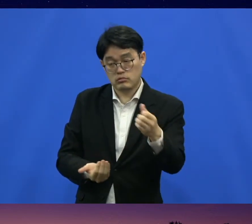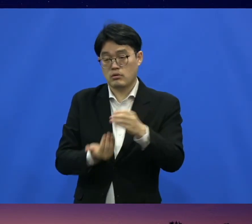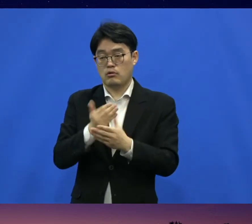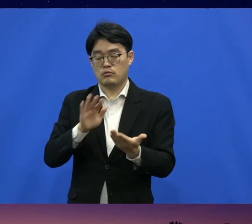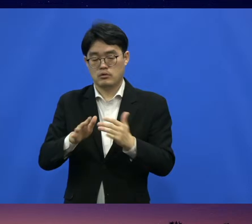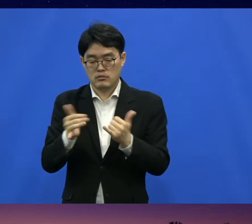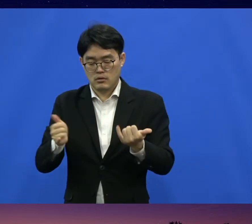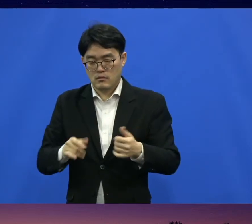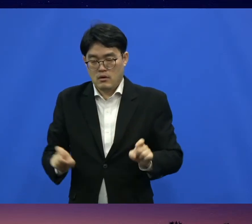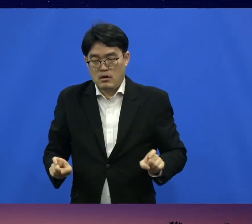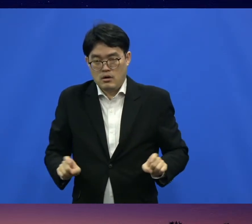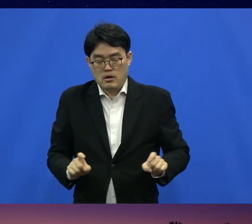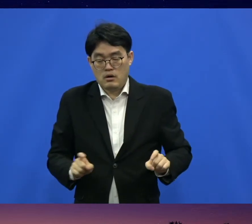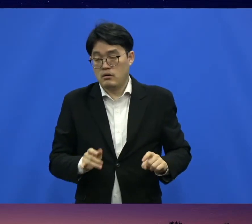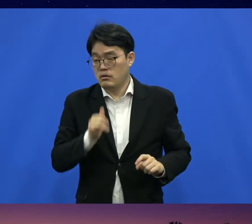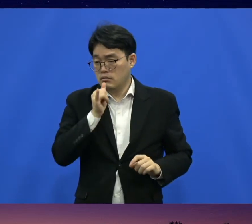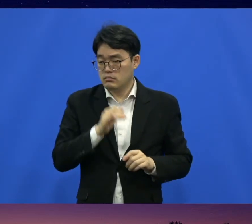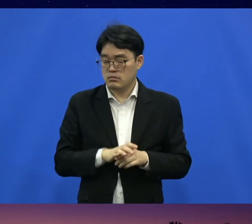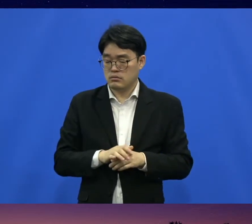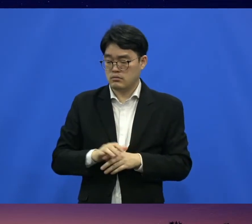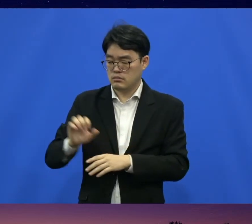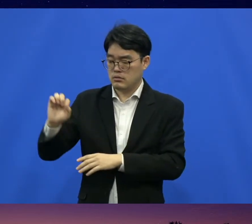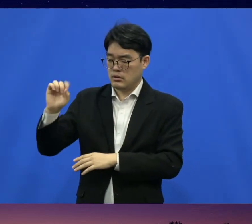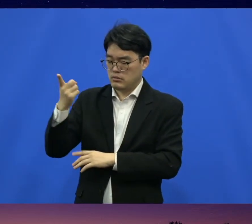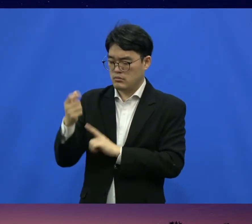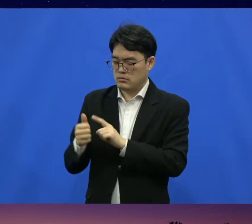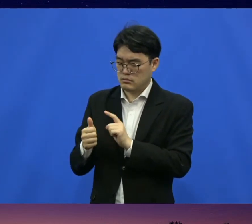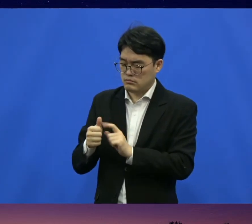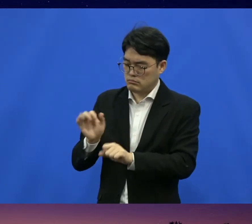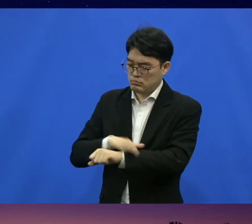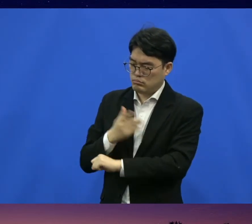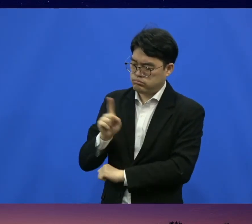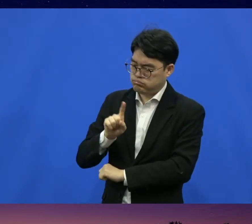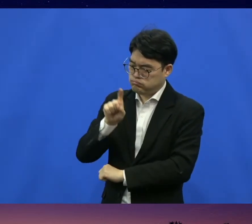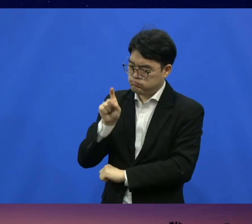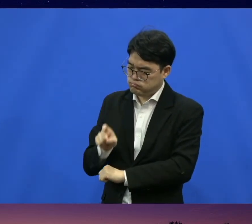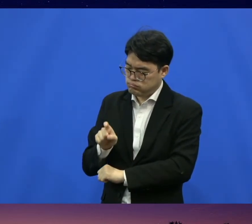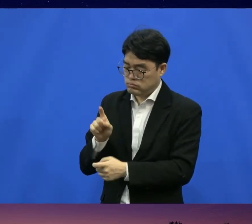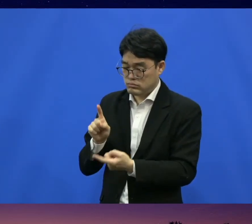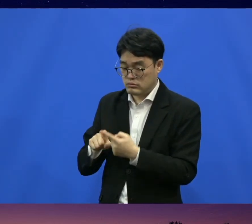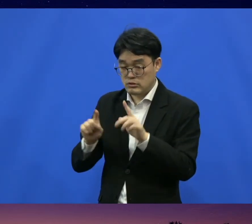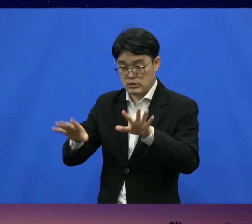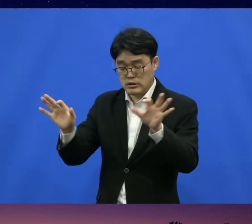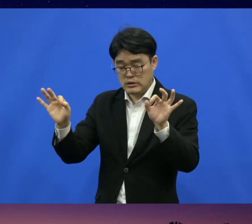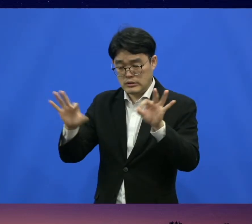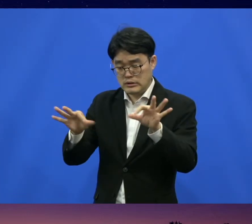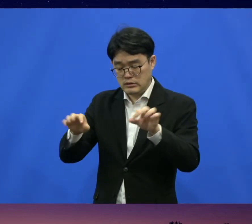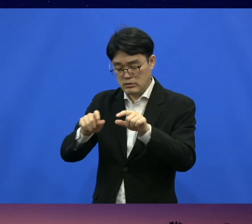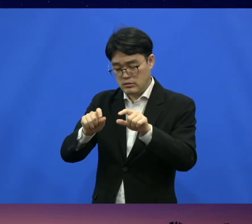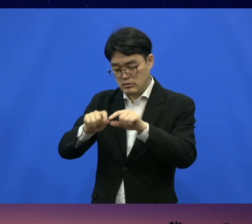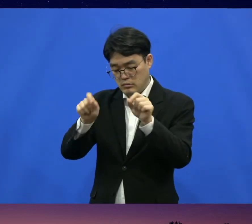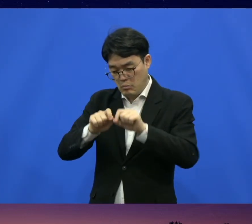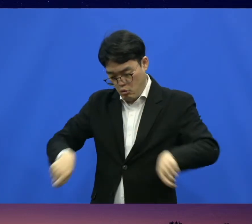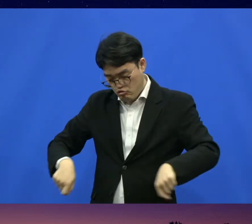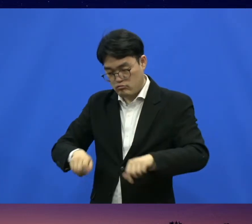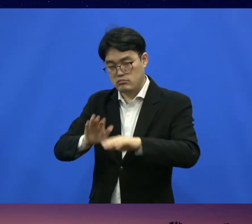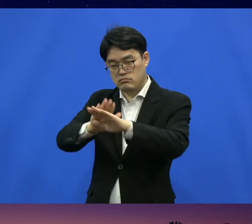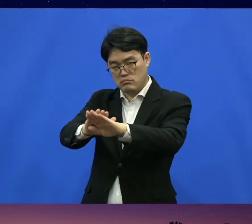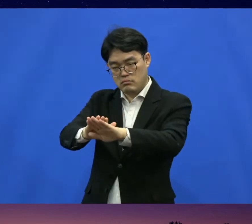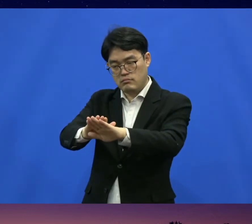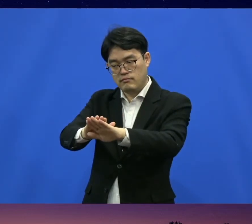다윗도 무엇인가 잘못되는 걸 알고 이 모든 작업을 중단하게 하고 모든 것을 재고하도록